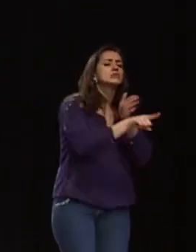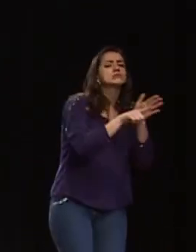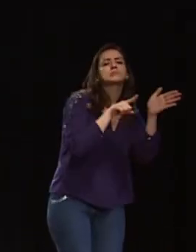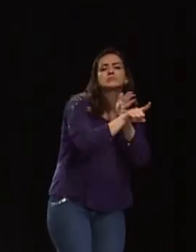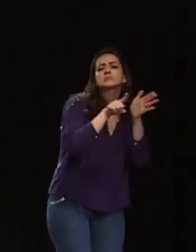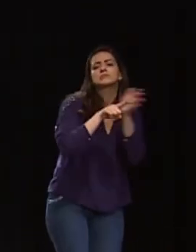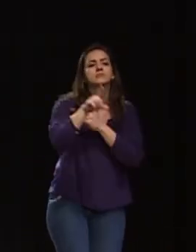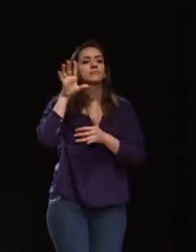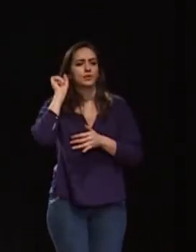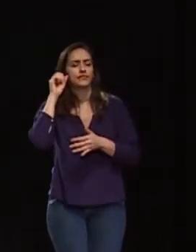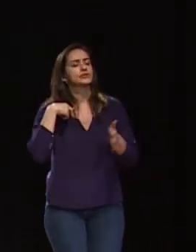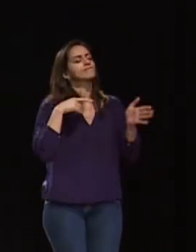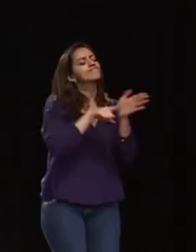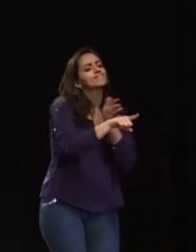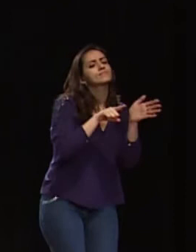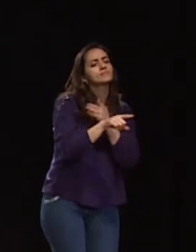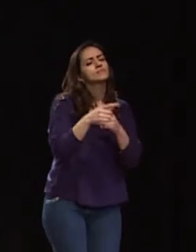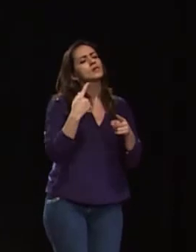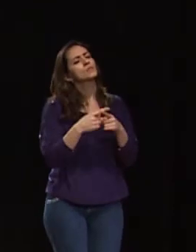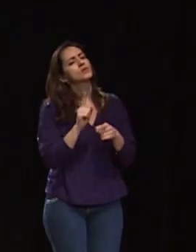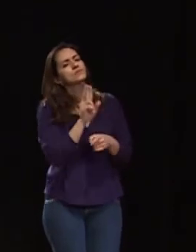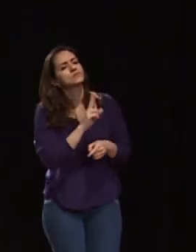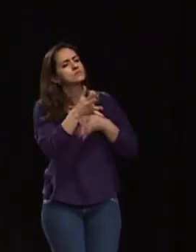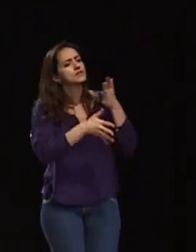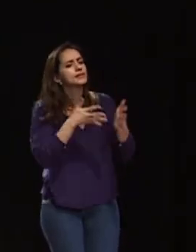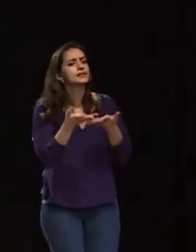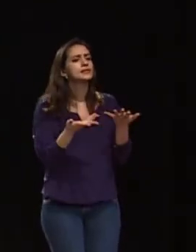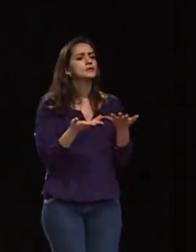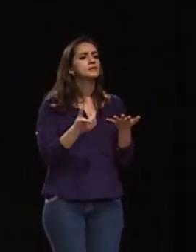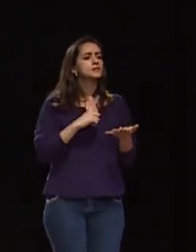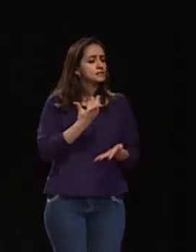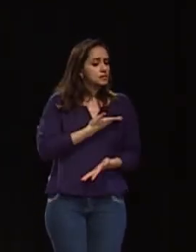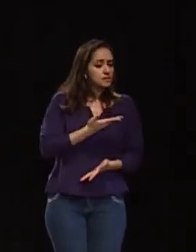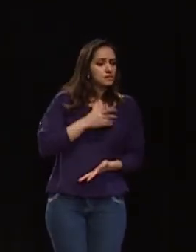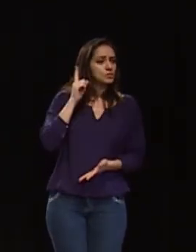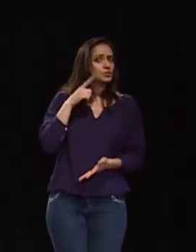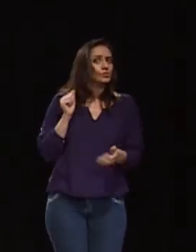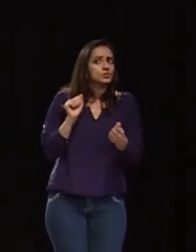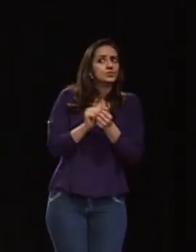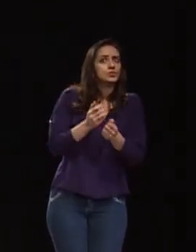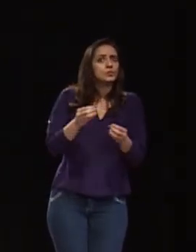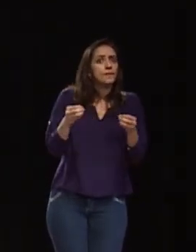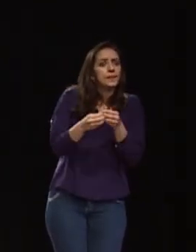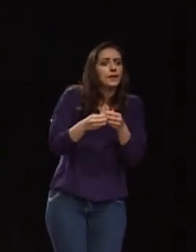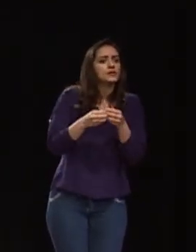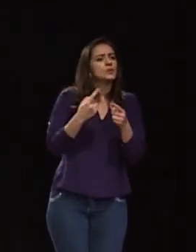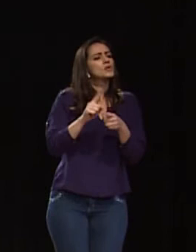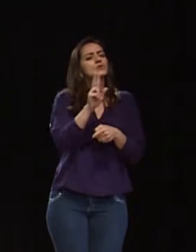E aí eu fiz essa pergunta para os ouvintes, por que que vocês não usam a língua de sinais? Né? Com amigos surdos,